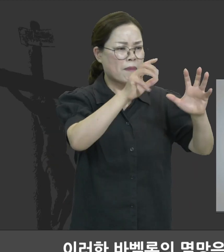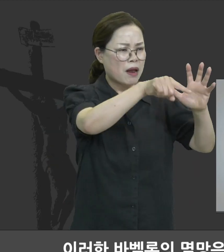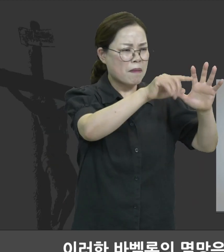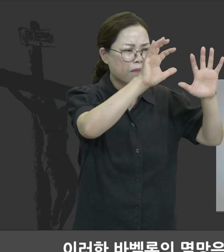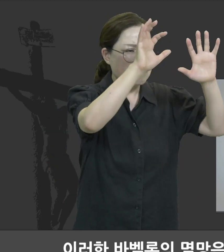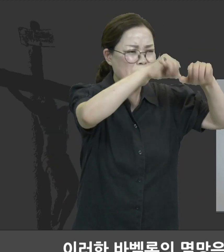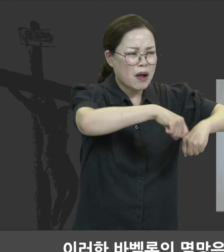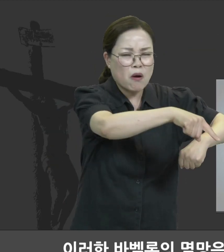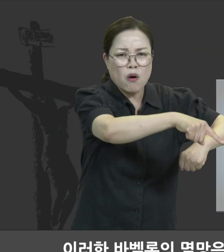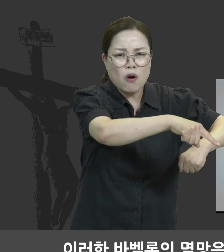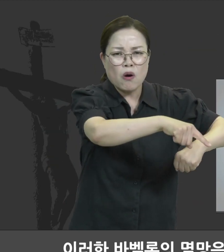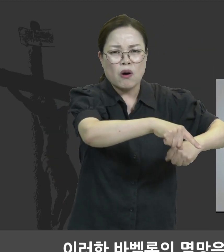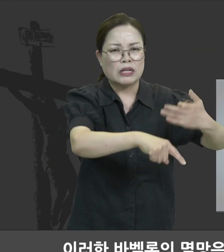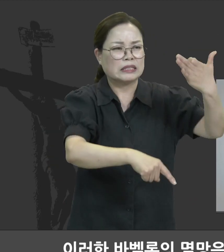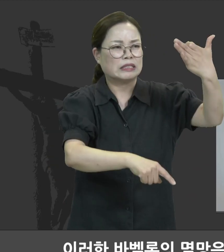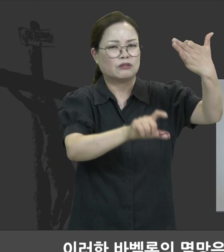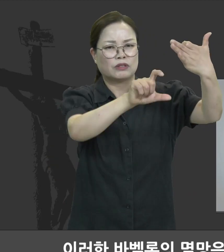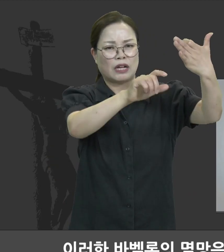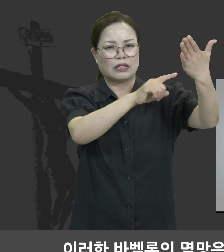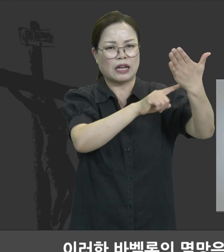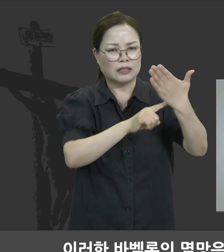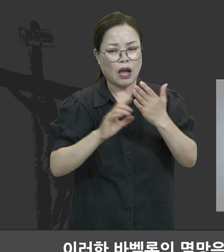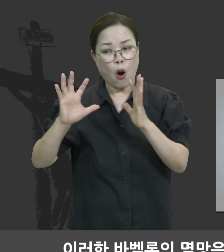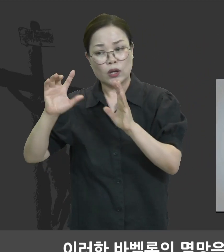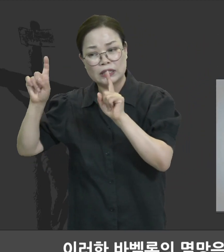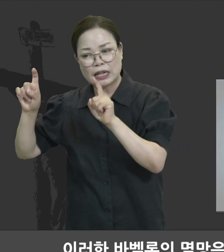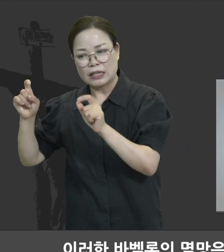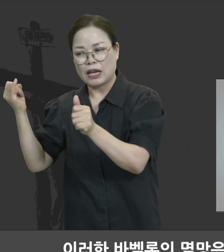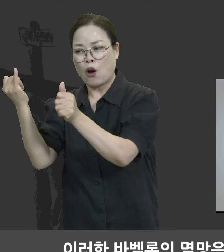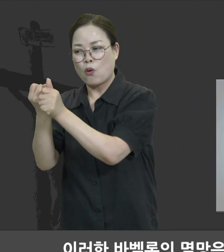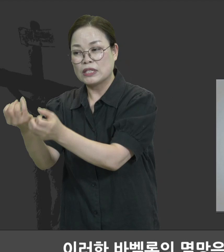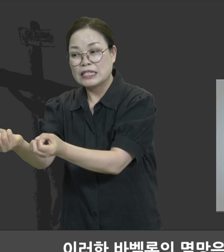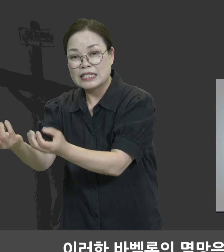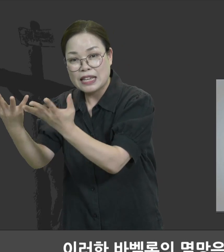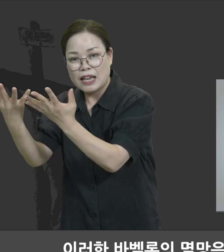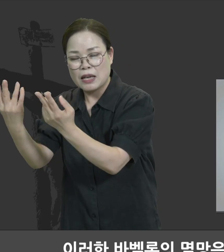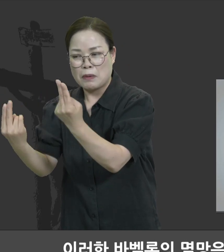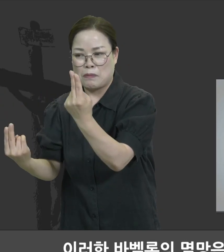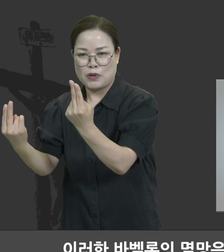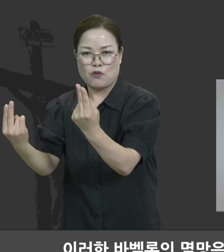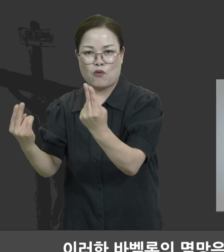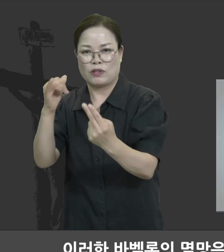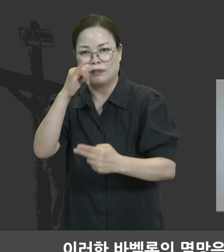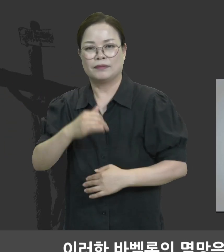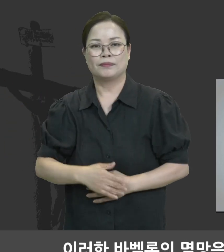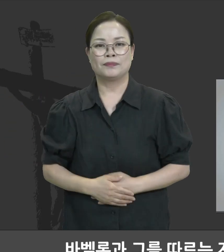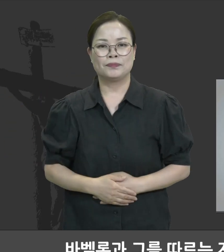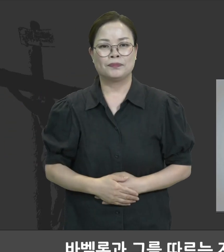바벨론의 멸망은 19장에 등장하는 어린 양의 혼인잔치와 대조를 이룹니다.